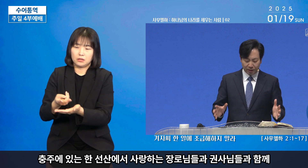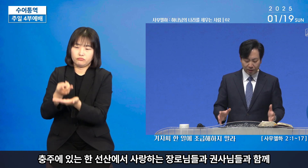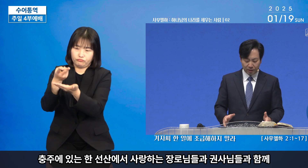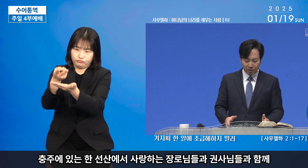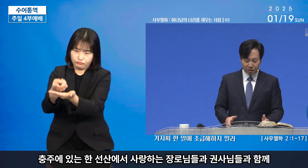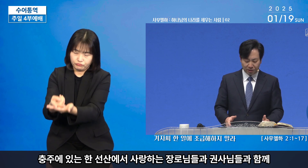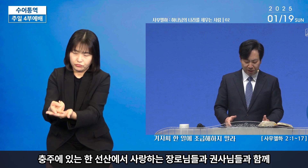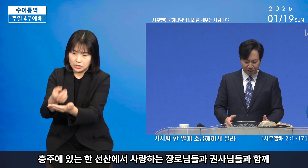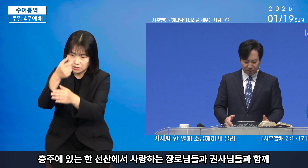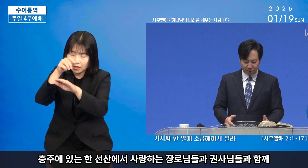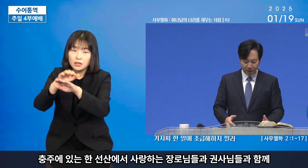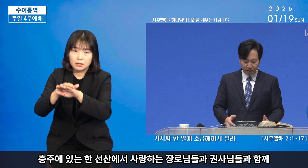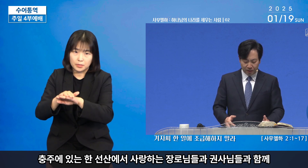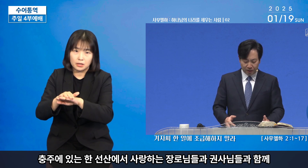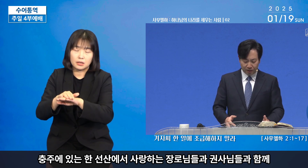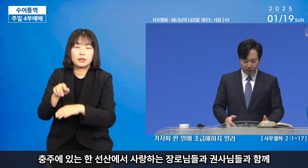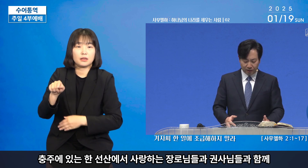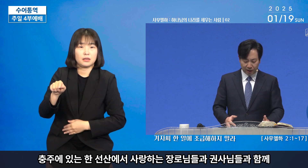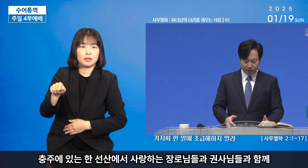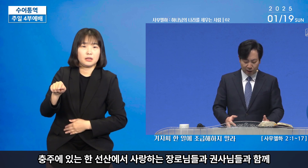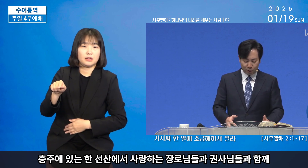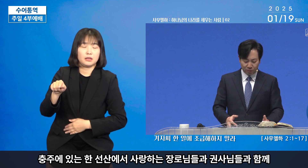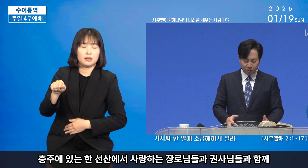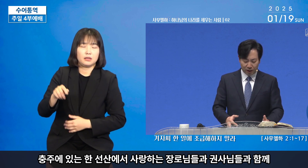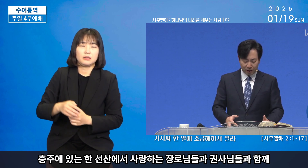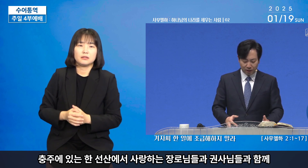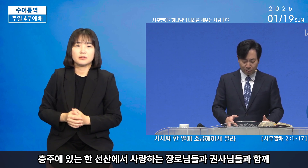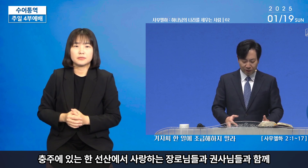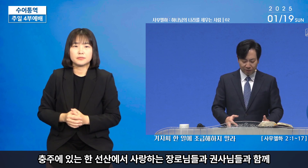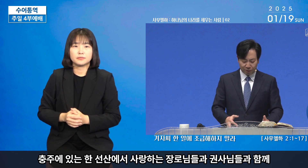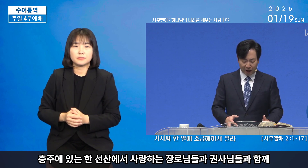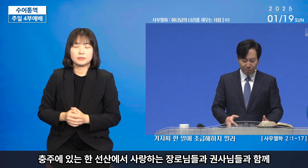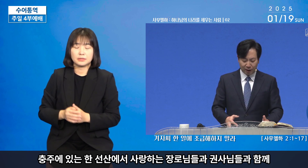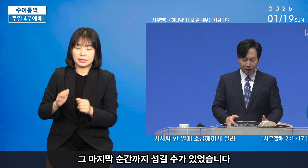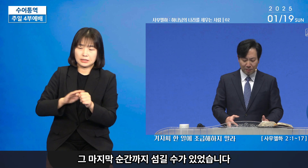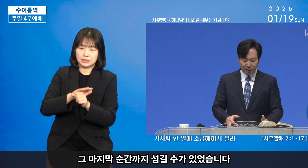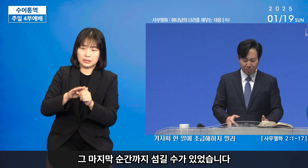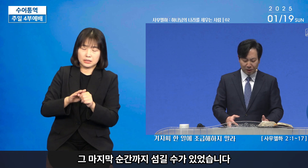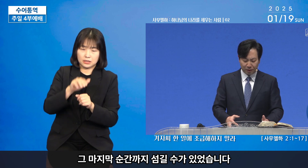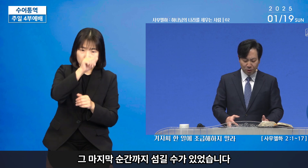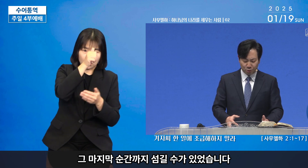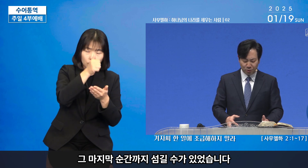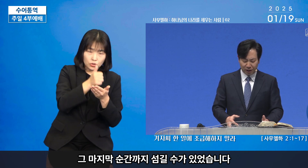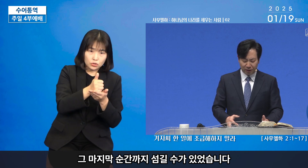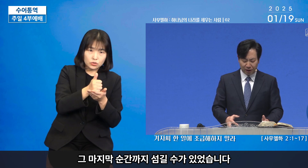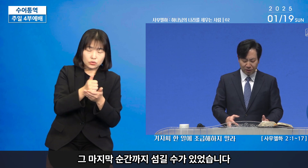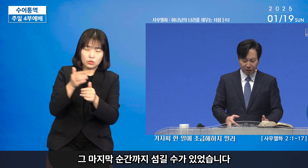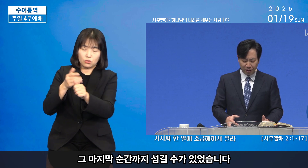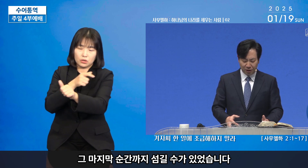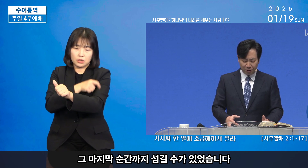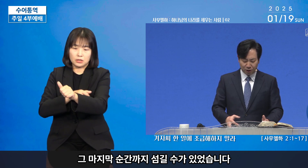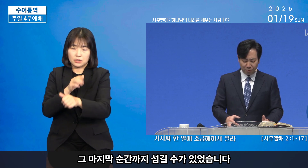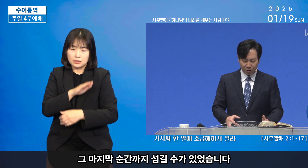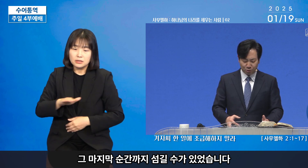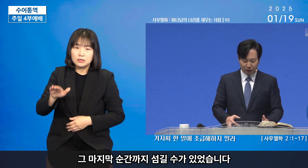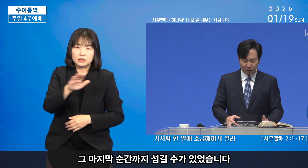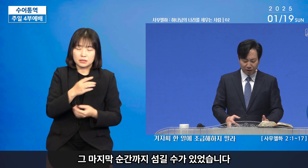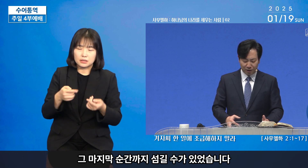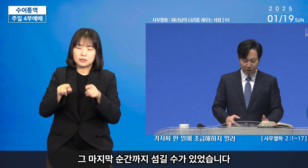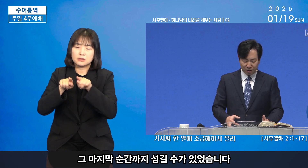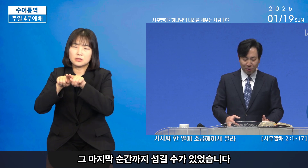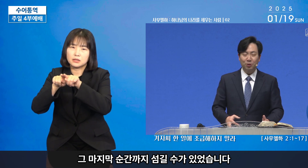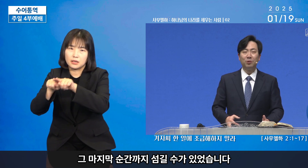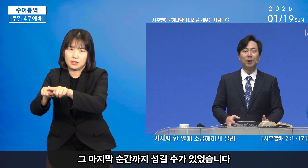있는 한 선산에서 사랑하는 장로님들과 권사님들과 함께 그 마지막 순간까지 섬길